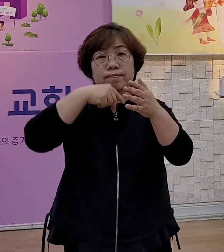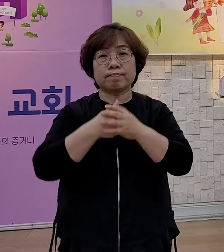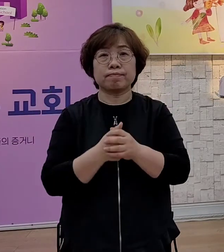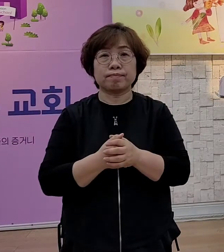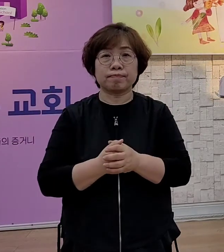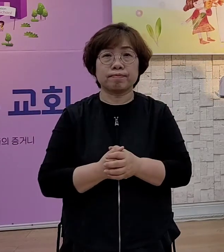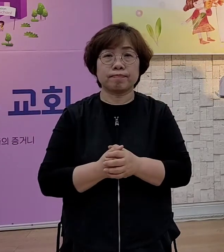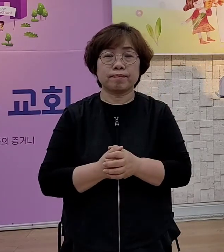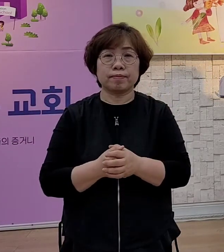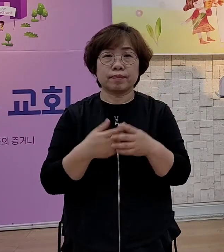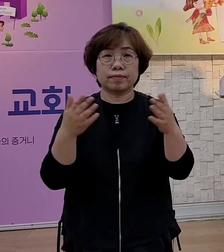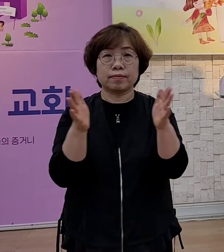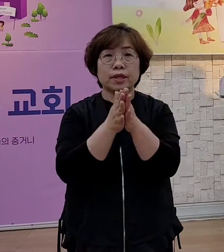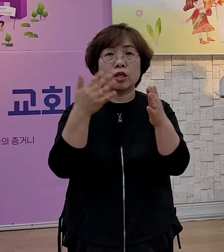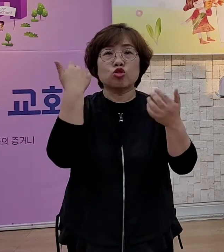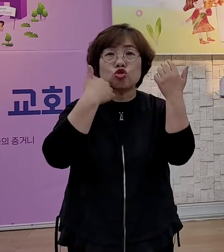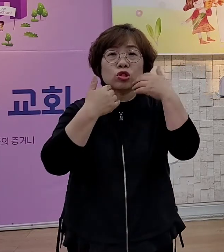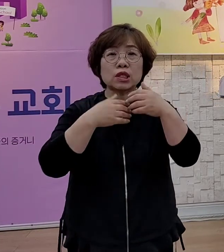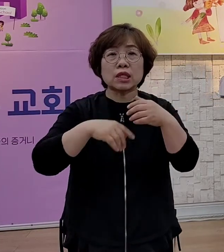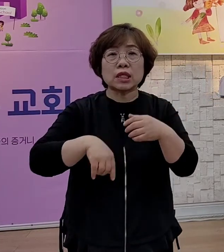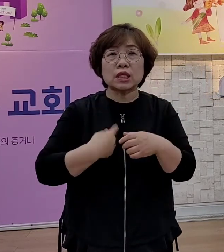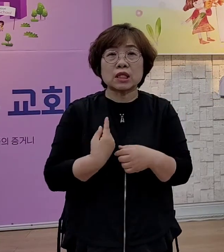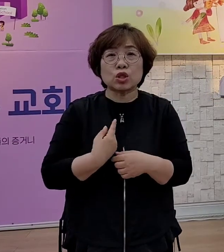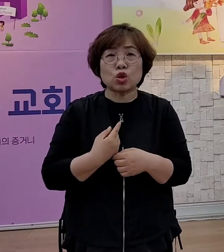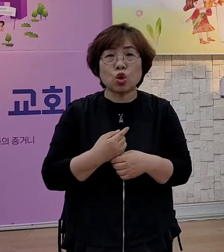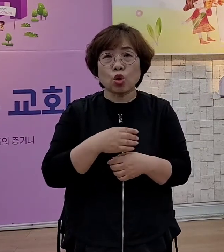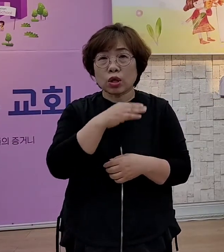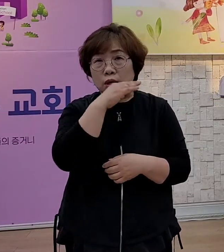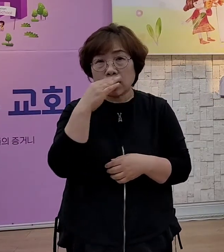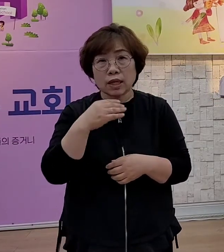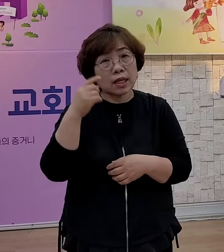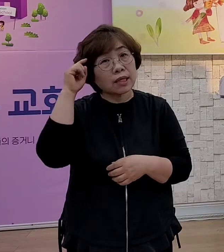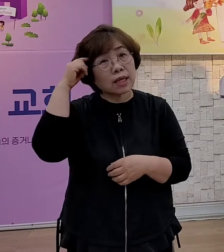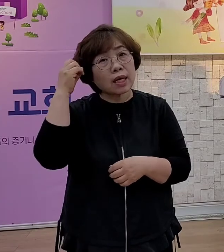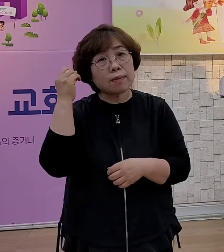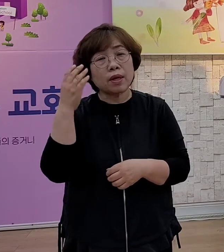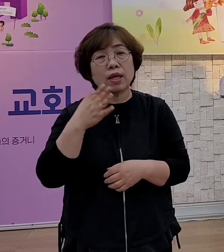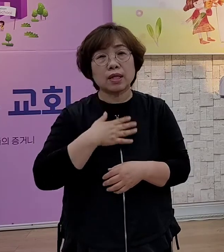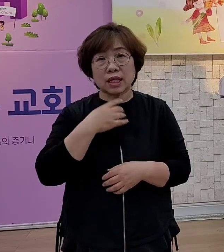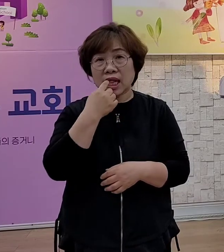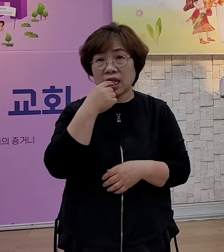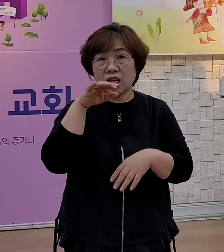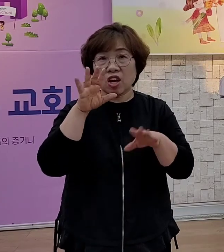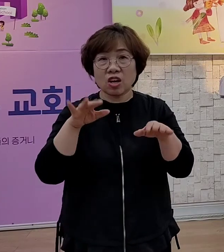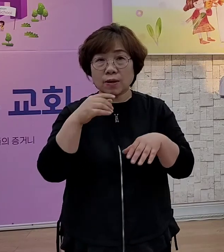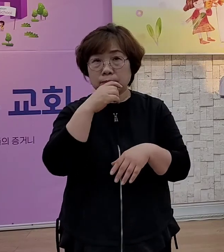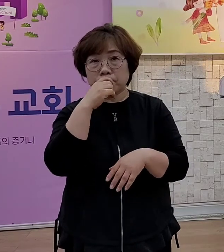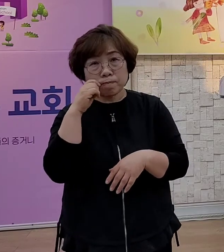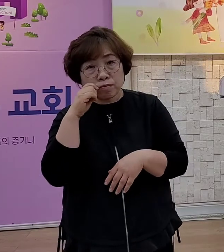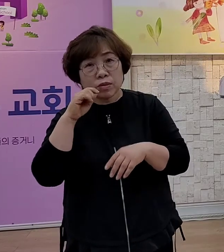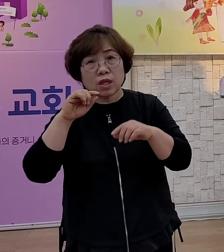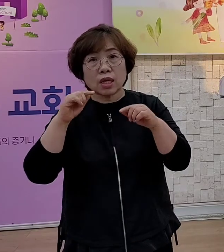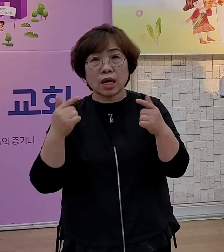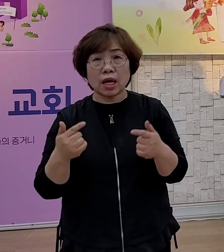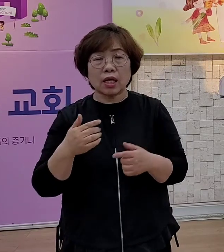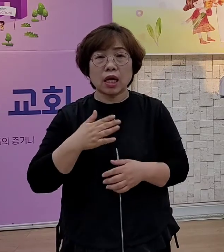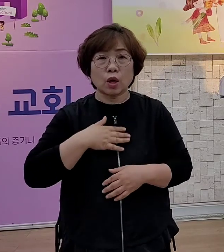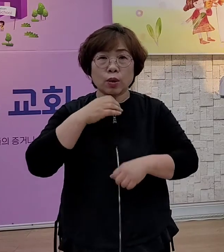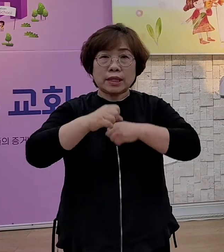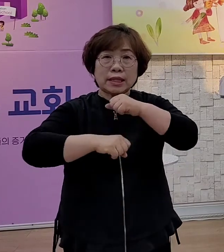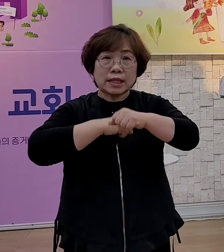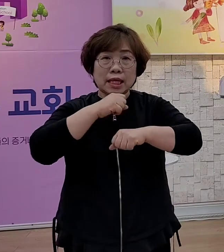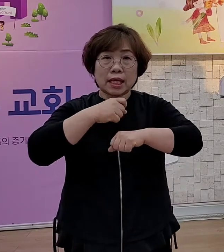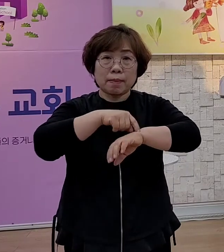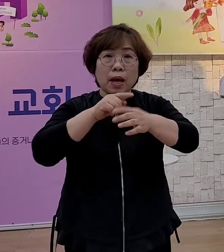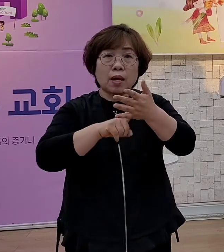보시고 함께 읽어보겠습니다. 시작. 누구든지 스스로 경건하다 생각하며 자기 혀를 제갈 물리지